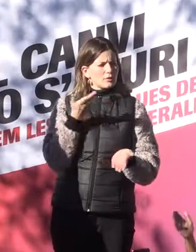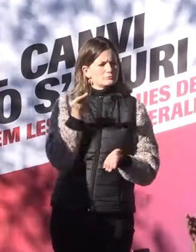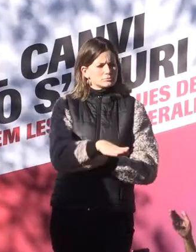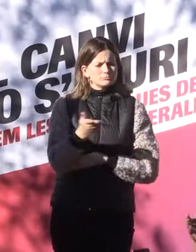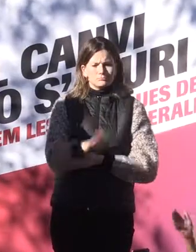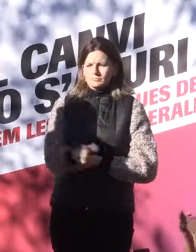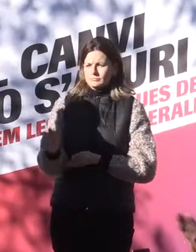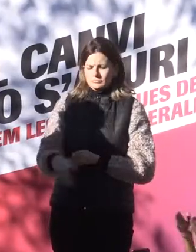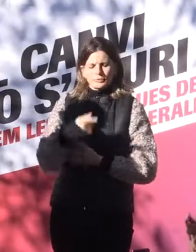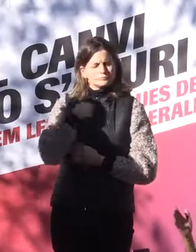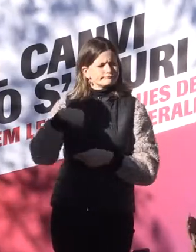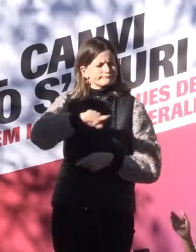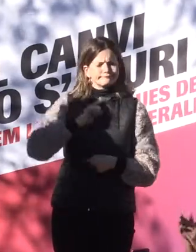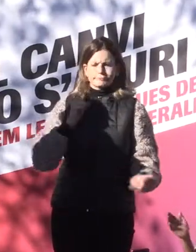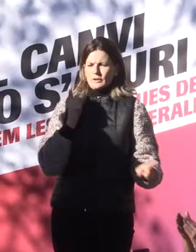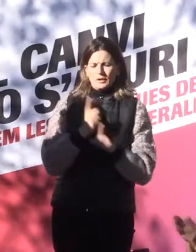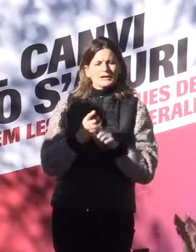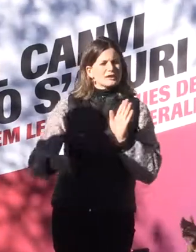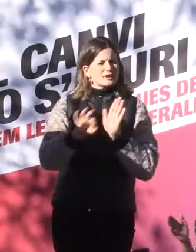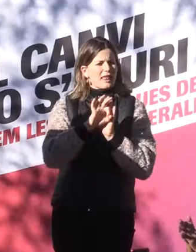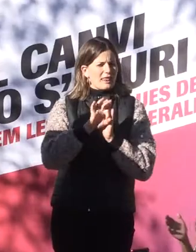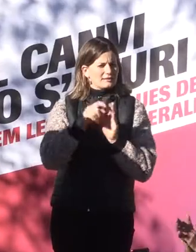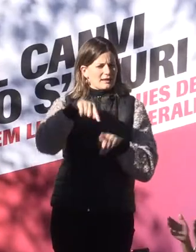esta lacra -que de la sociedad